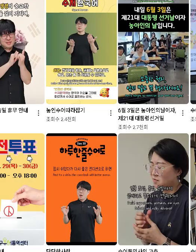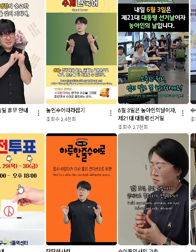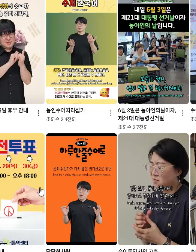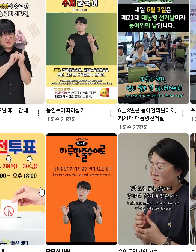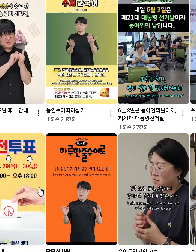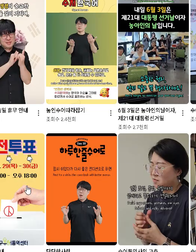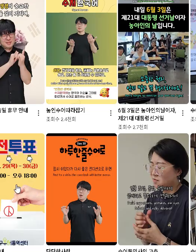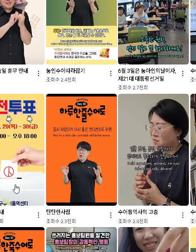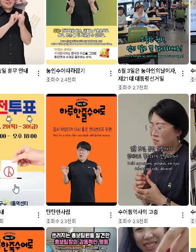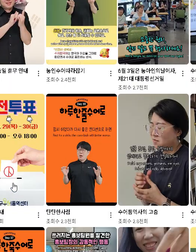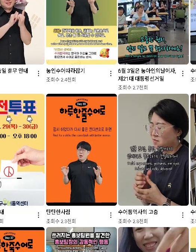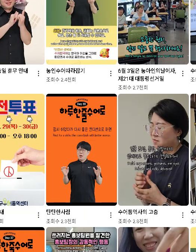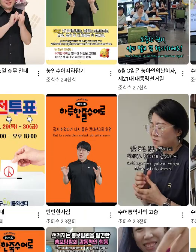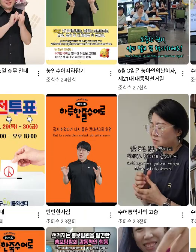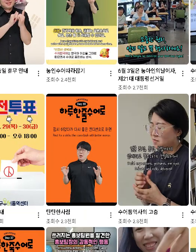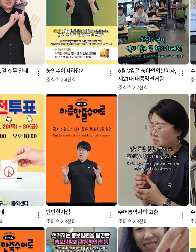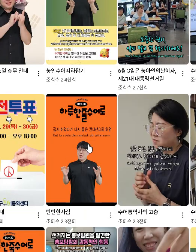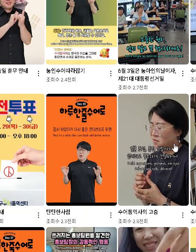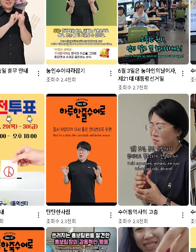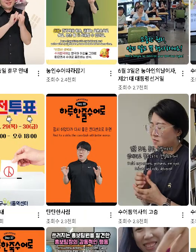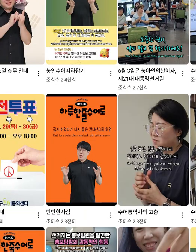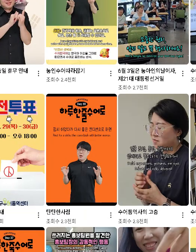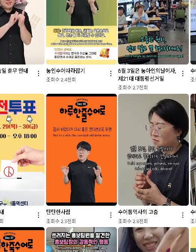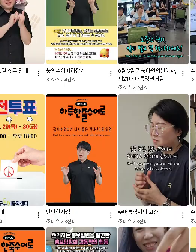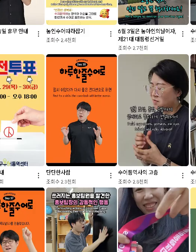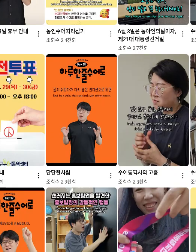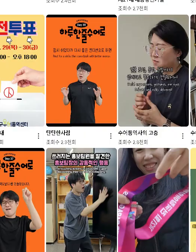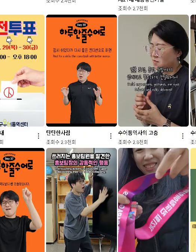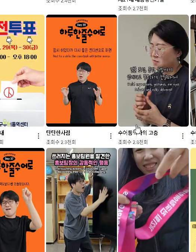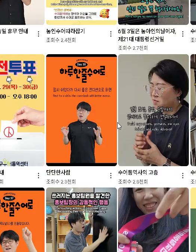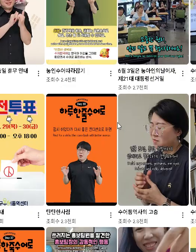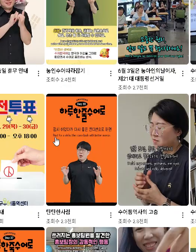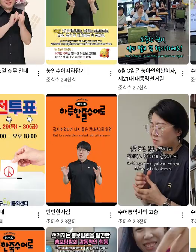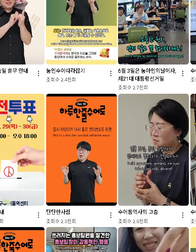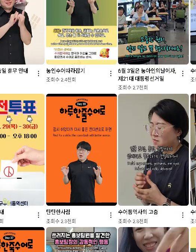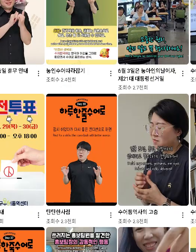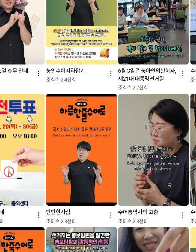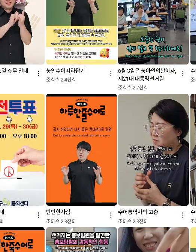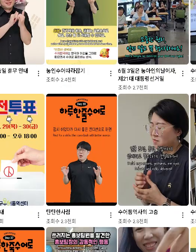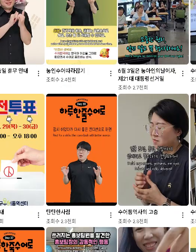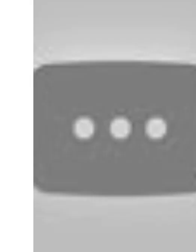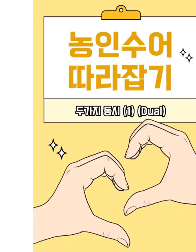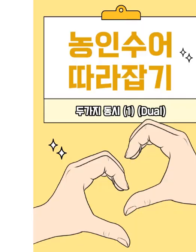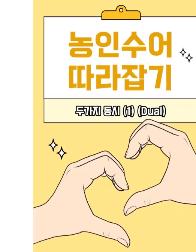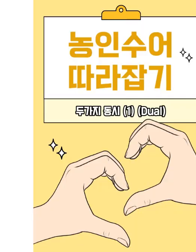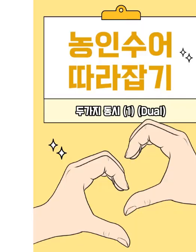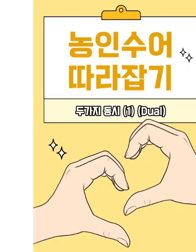그다음에 사전 추표 수정 국어. 계속 이렇게 대비시키나 보다.